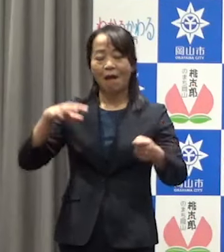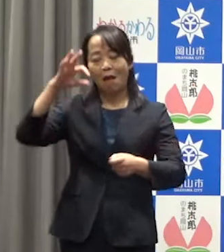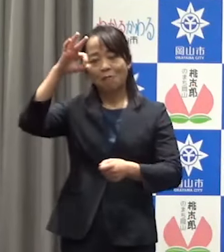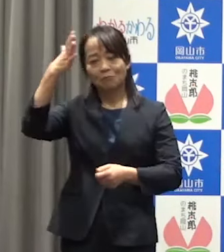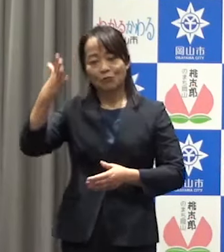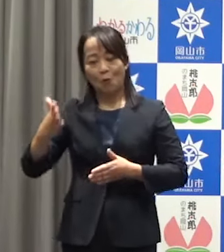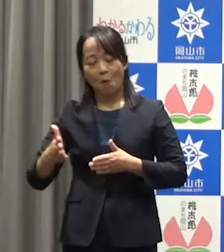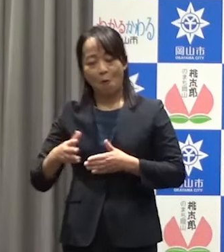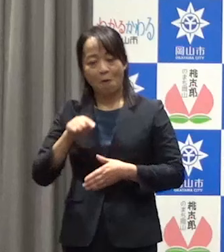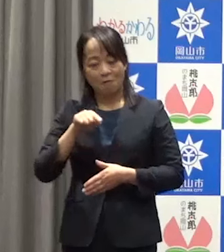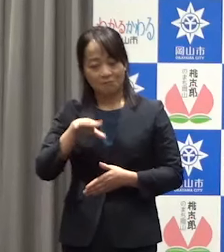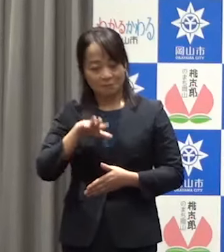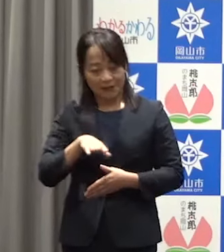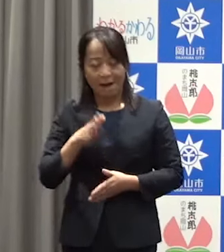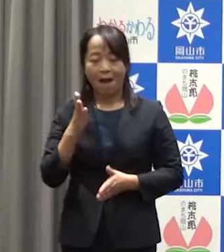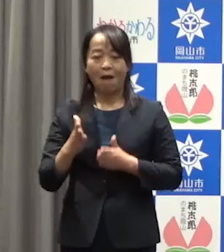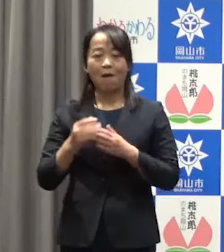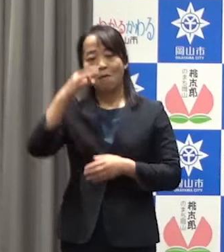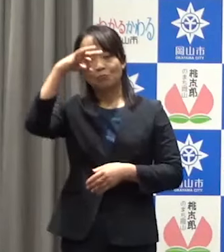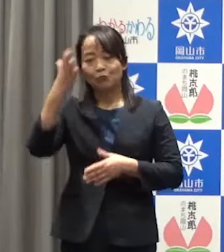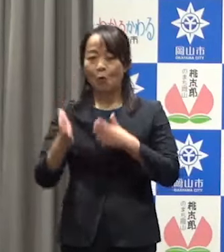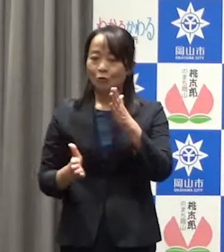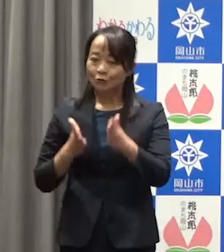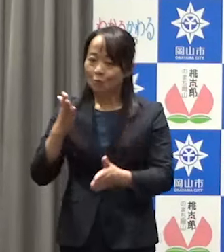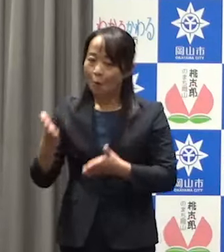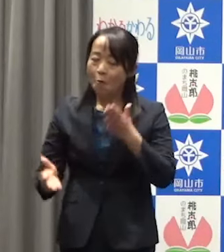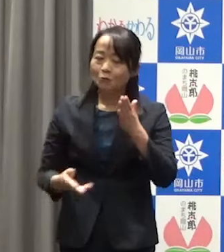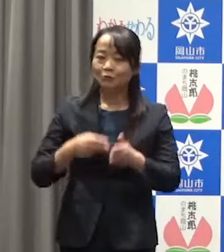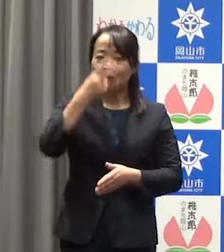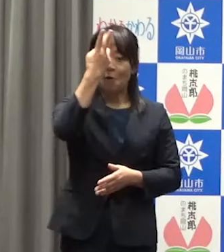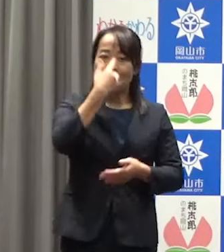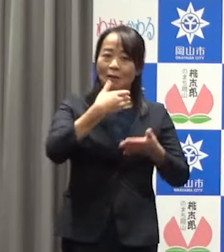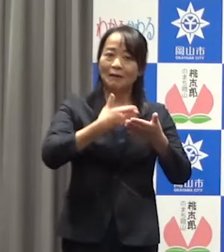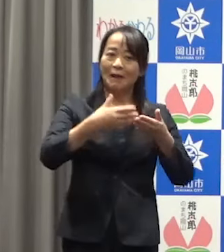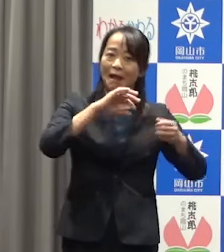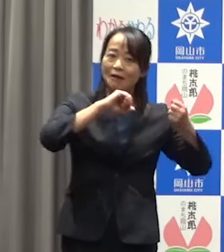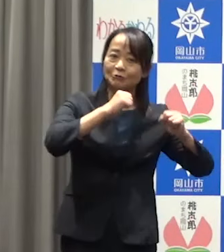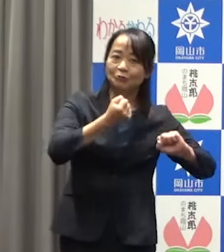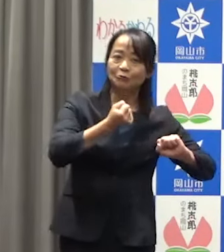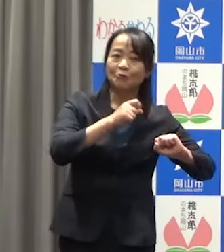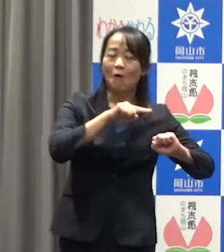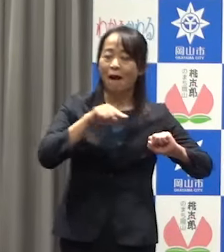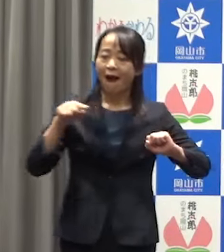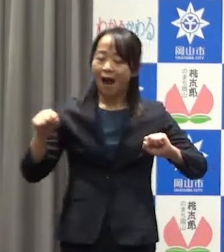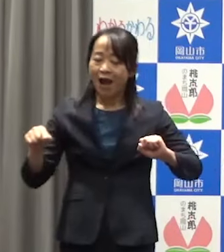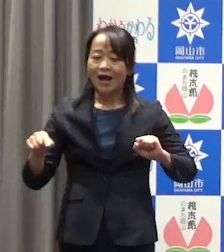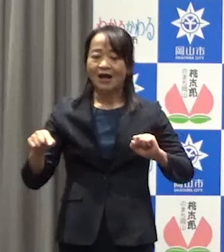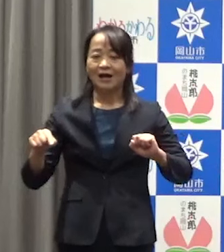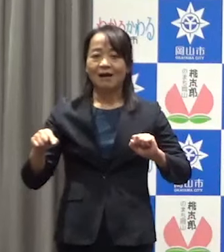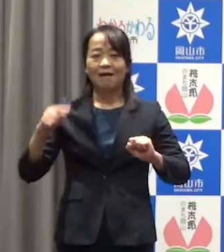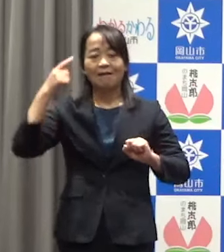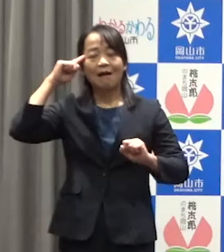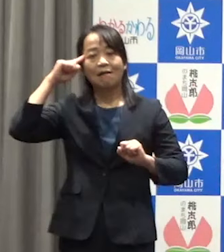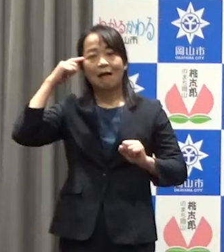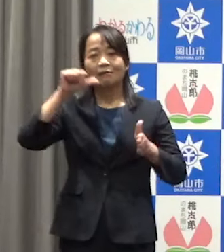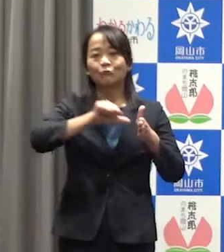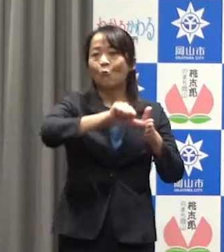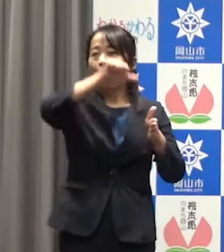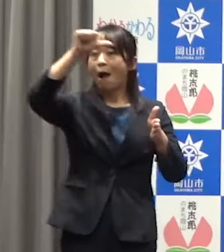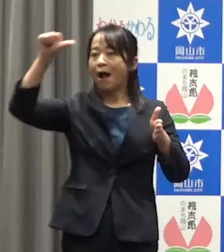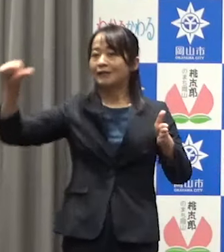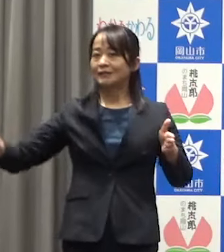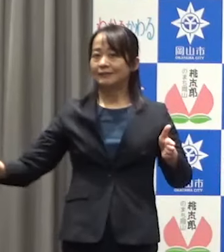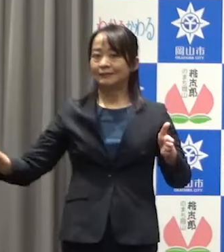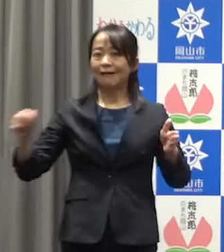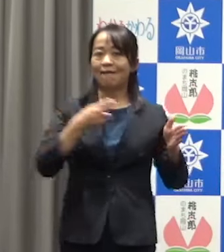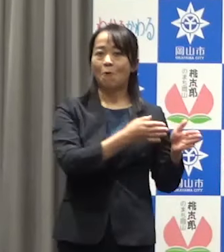ツとエンターテインメントの世界で、まあ、アリーナ整備の必要っていうことを確か書かれてい